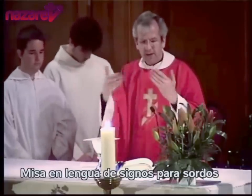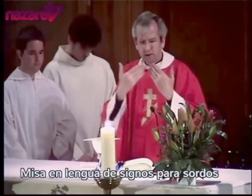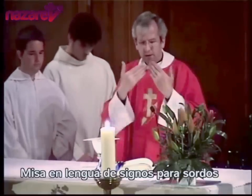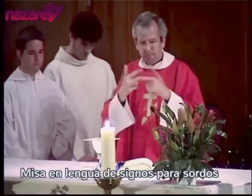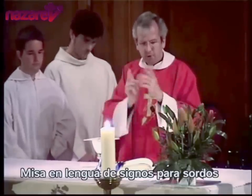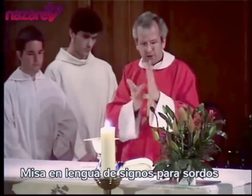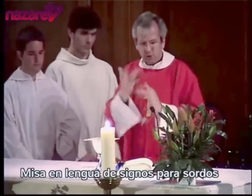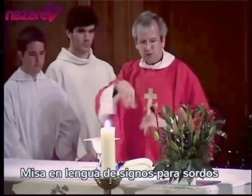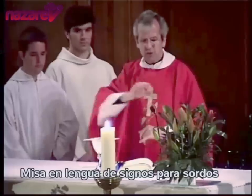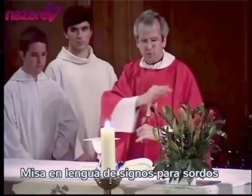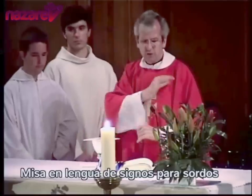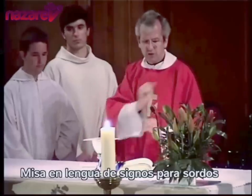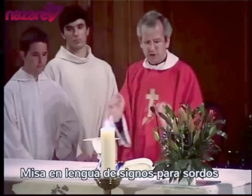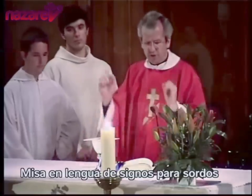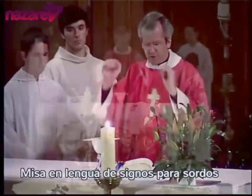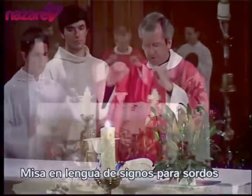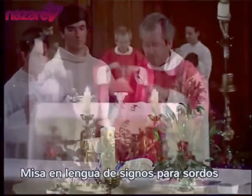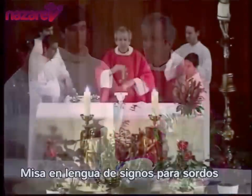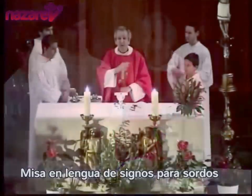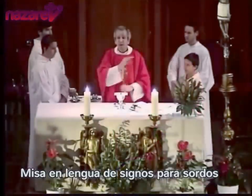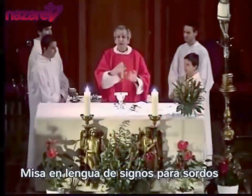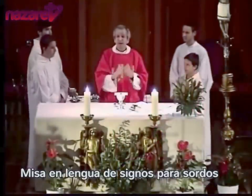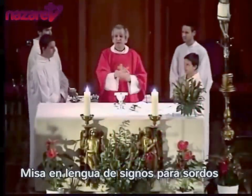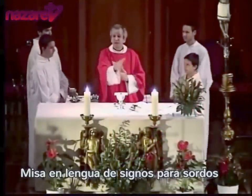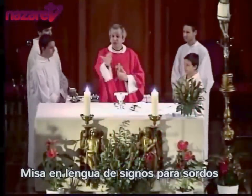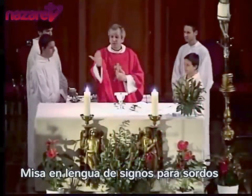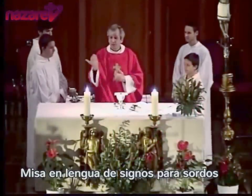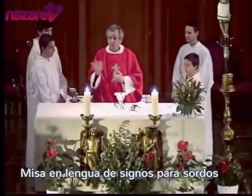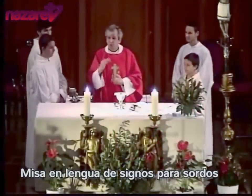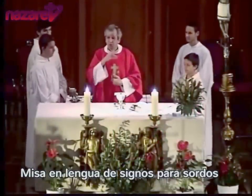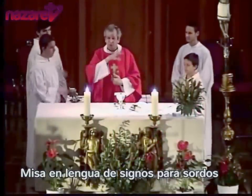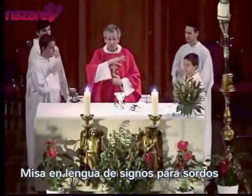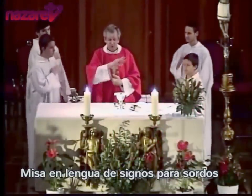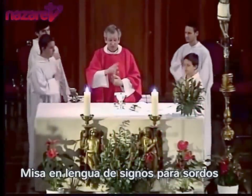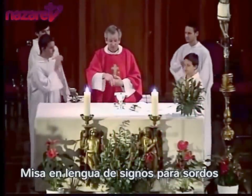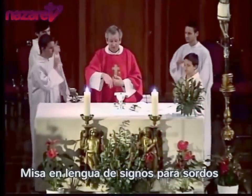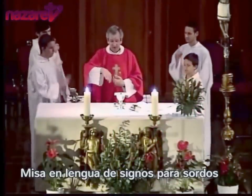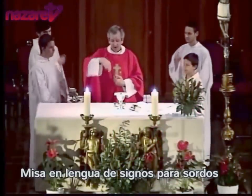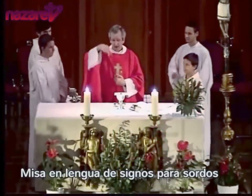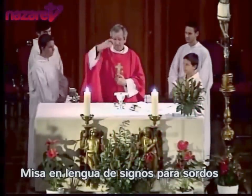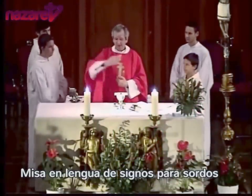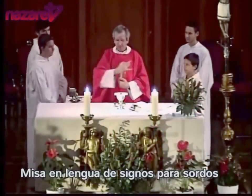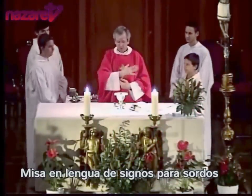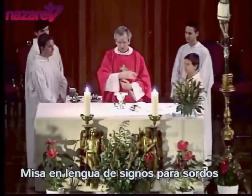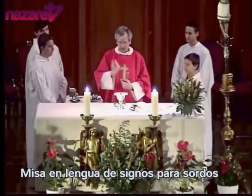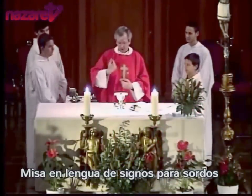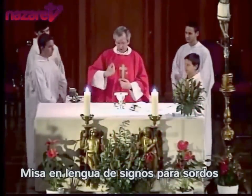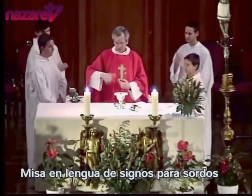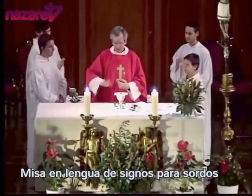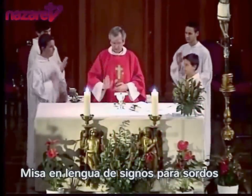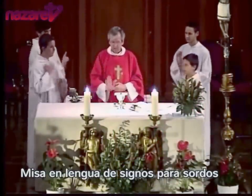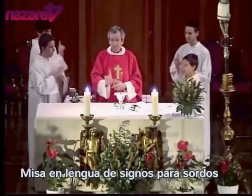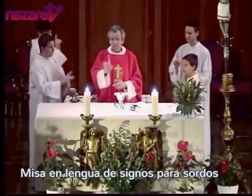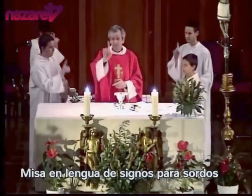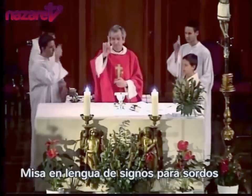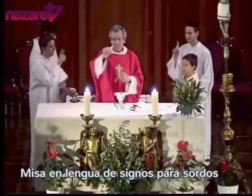revelada. Por Jesucristo nuestro Señor. Amén. El Señor esté con vosotros. Y con tu espíritu. Levantemos el